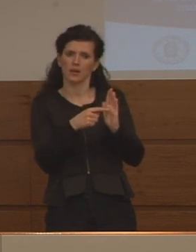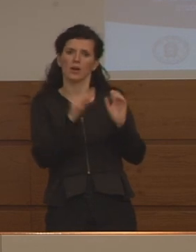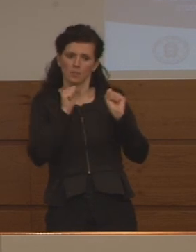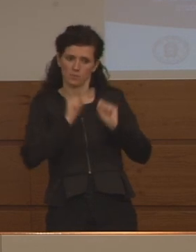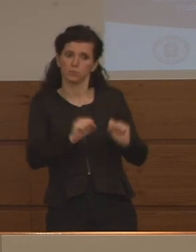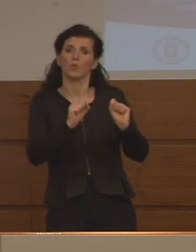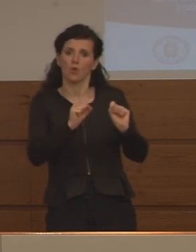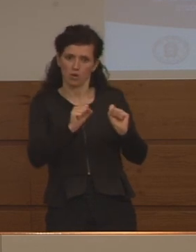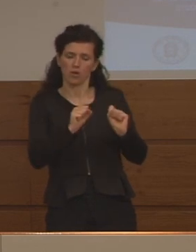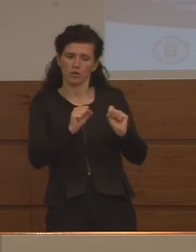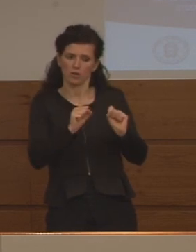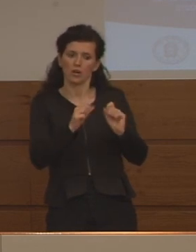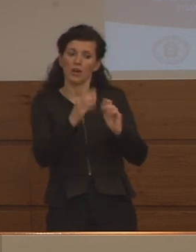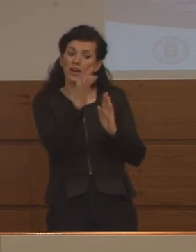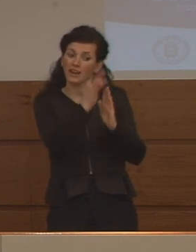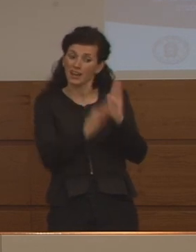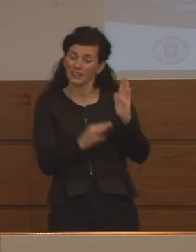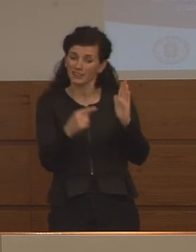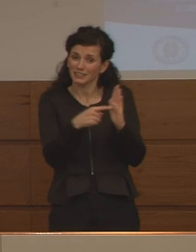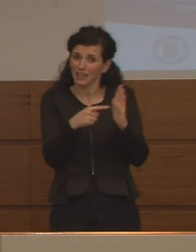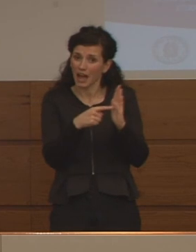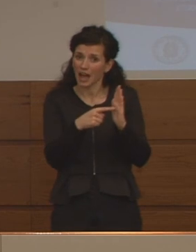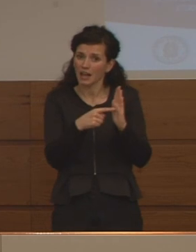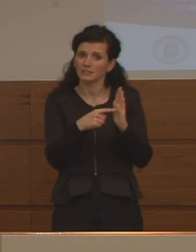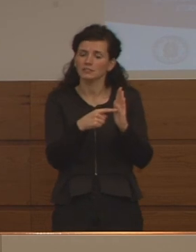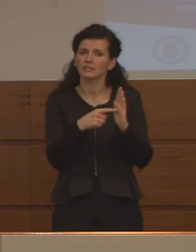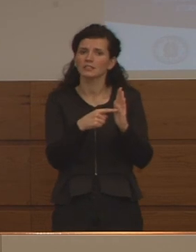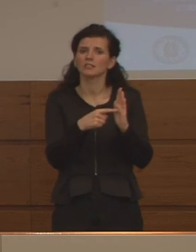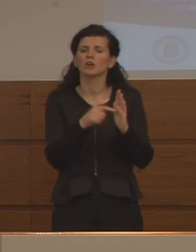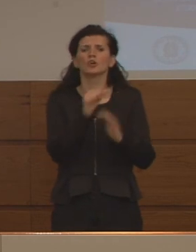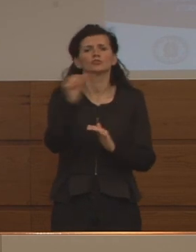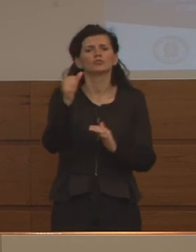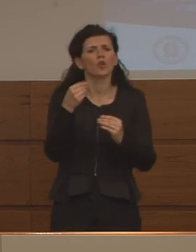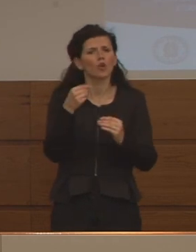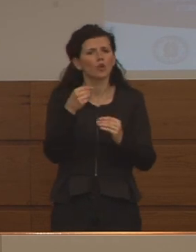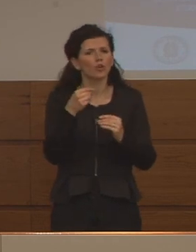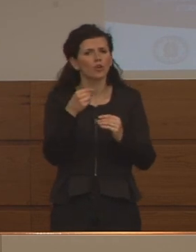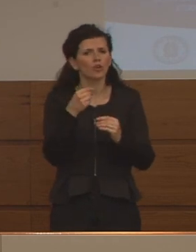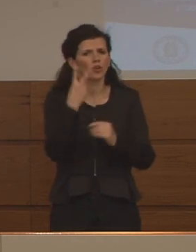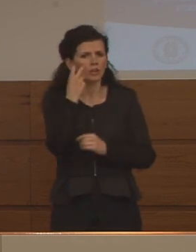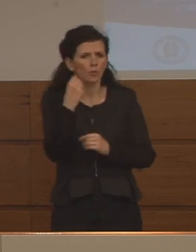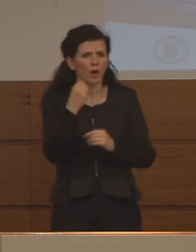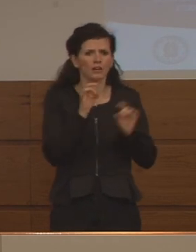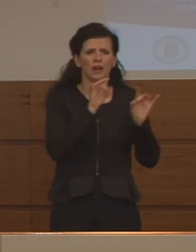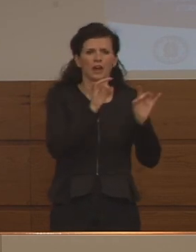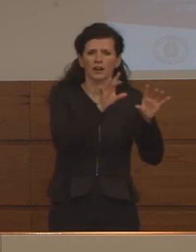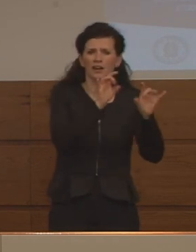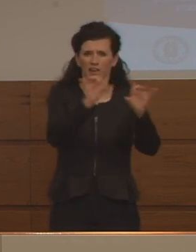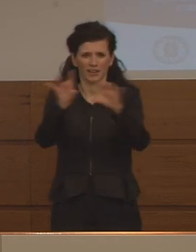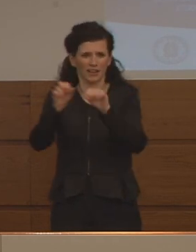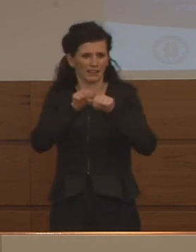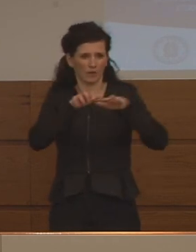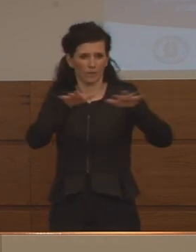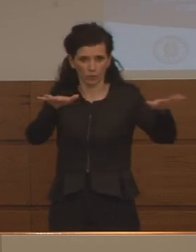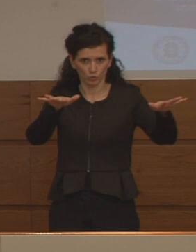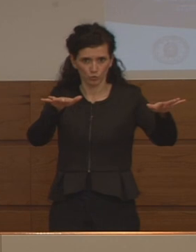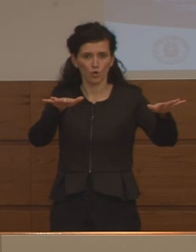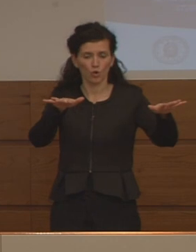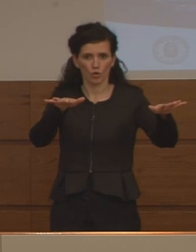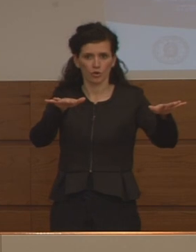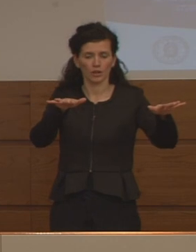anche se principalmente alla diffusione epidemica in tutto questo sia l'evidenza